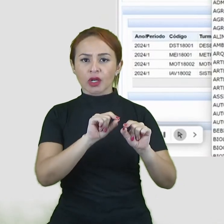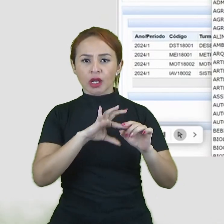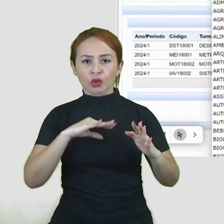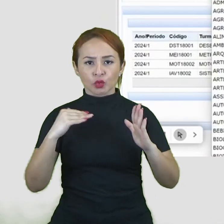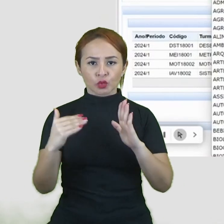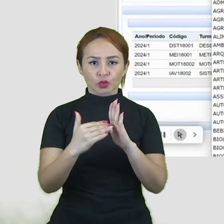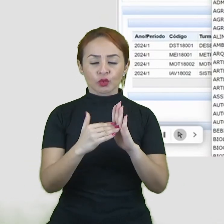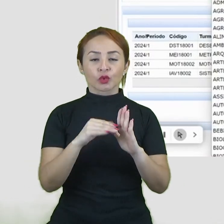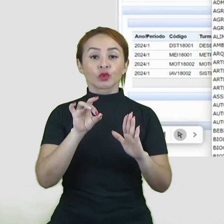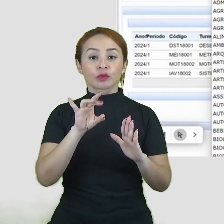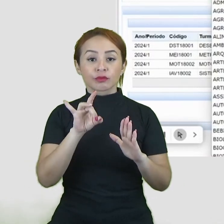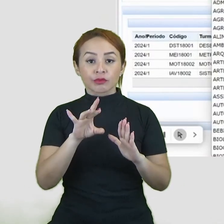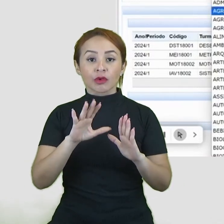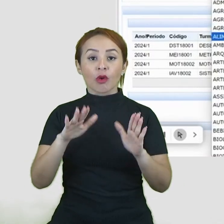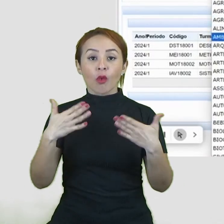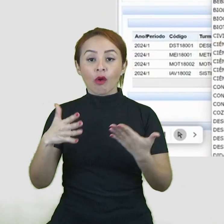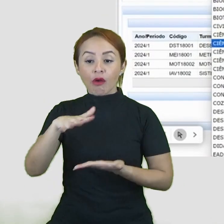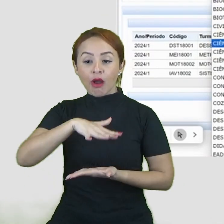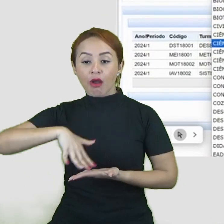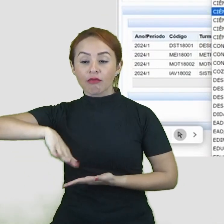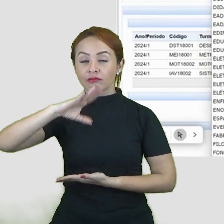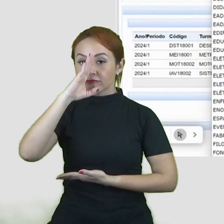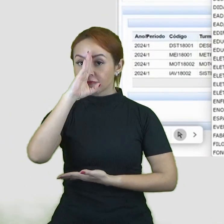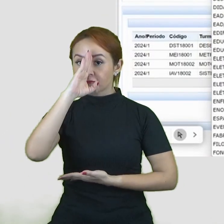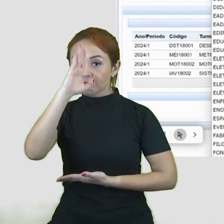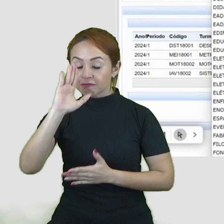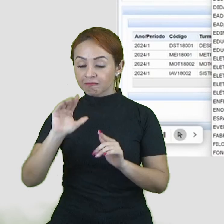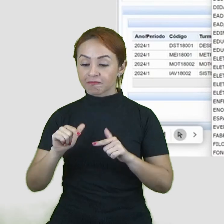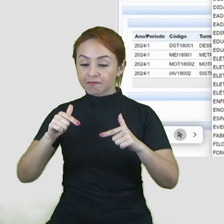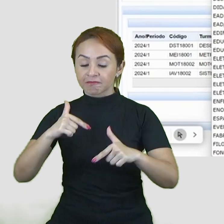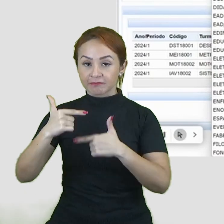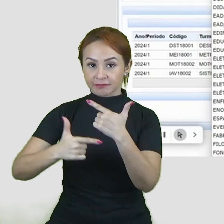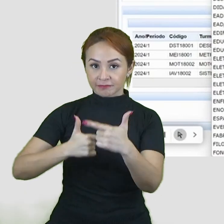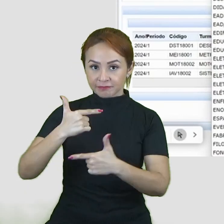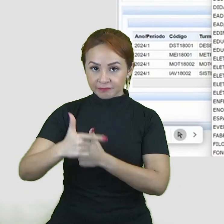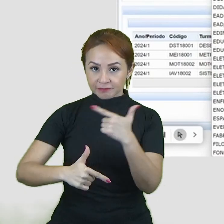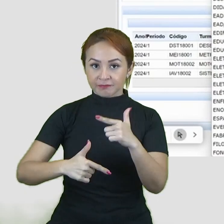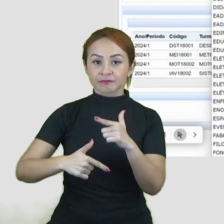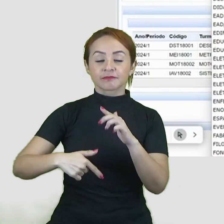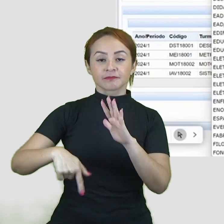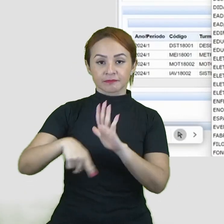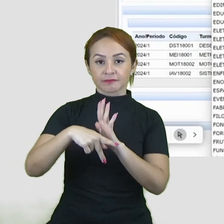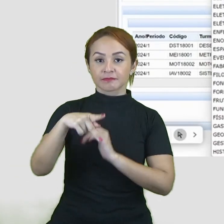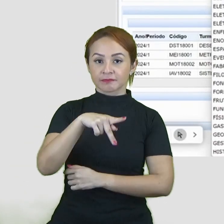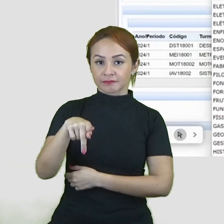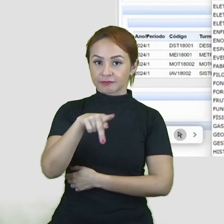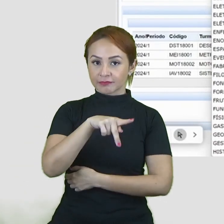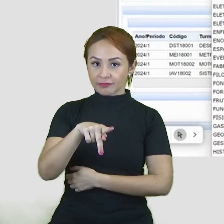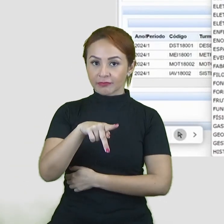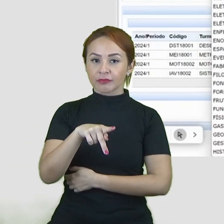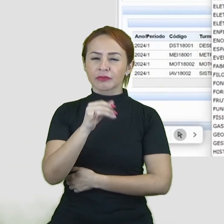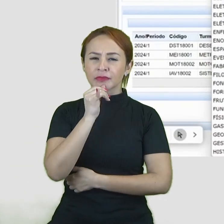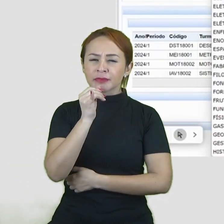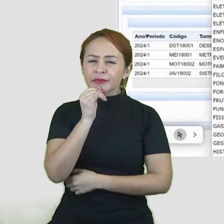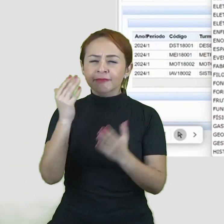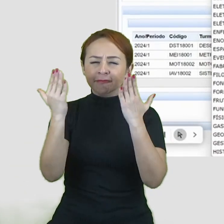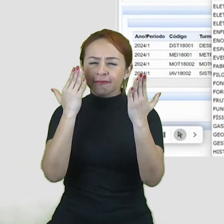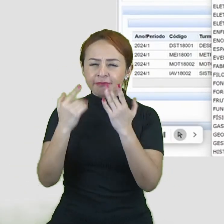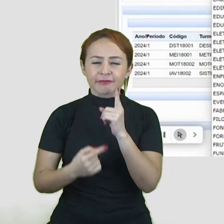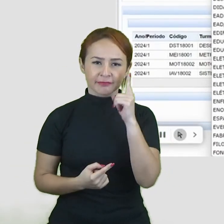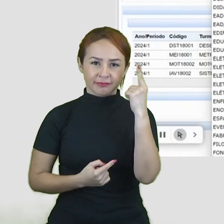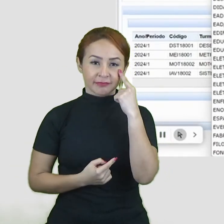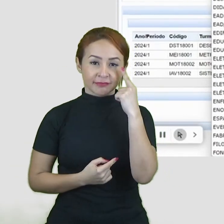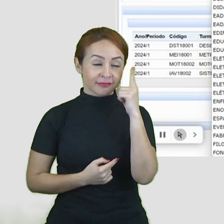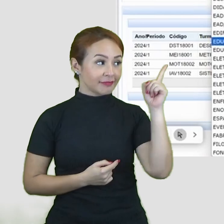a área principal desse docente, né? Então, vamos colocar aqui apenas um exemplo,